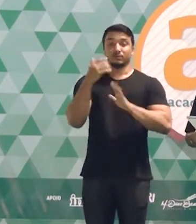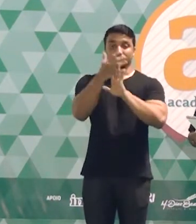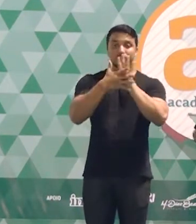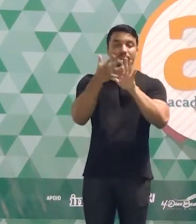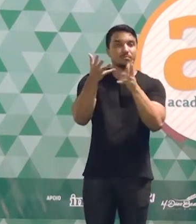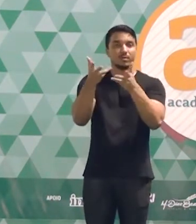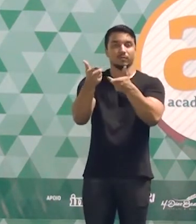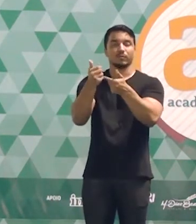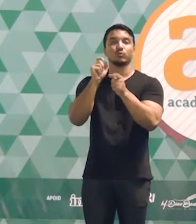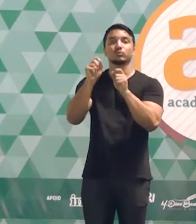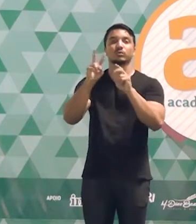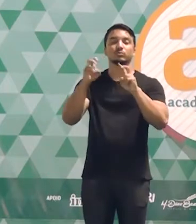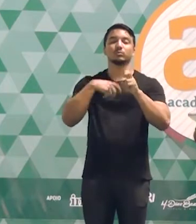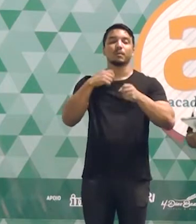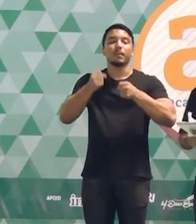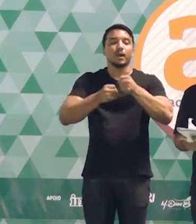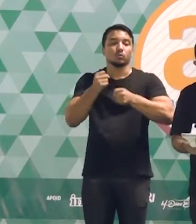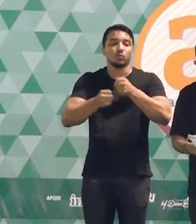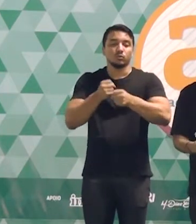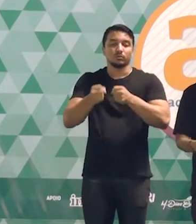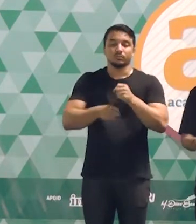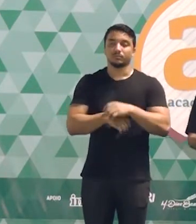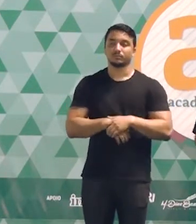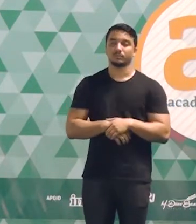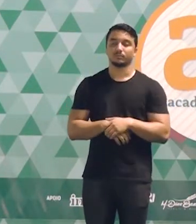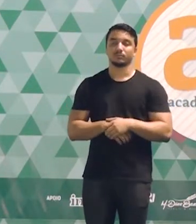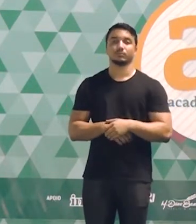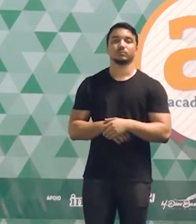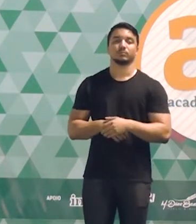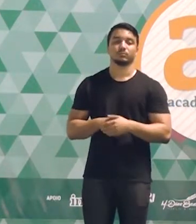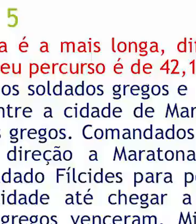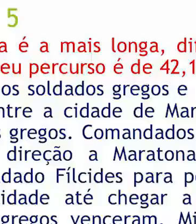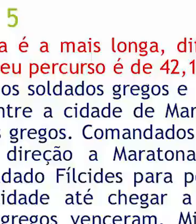maravilhoso que fala sobre a maratona. Vamos dar uma olhada então.